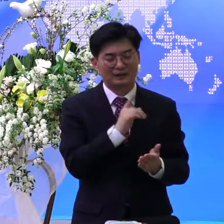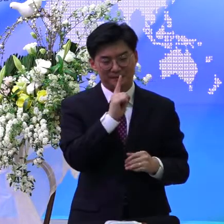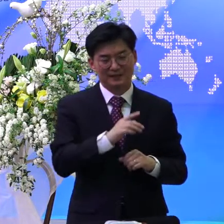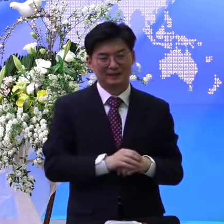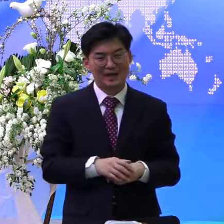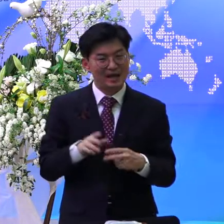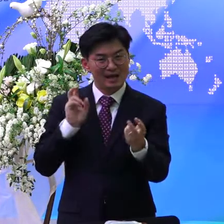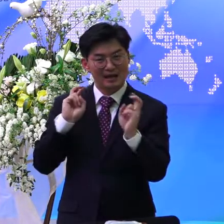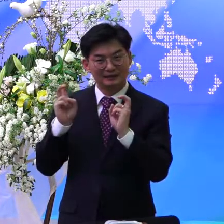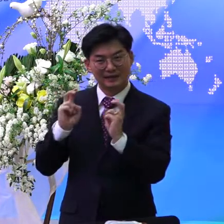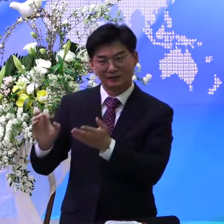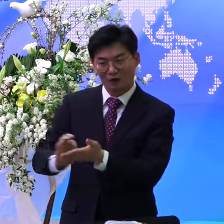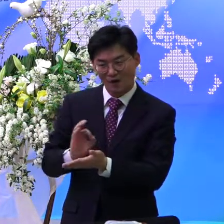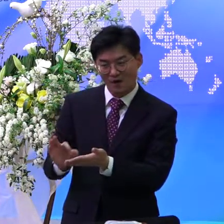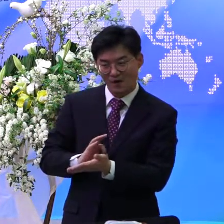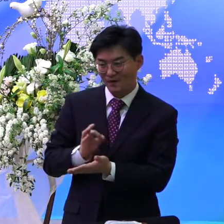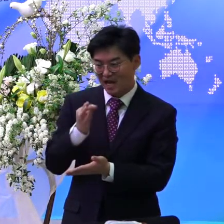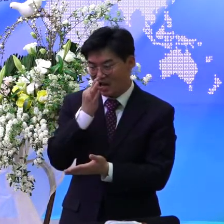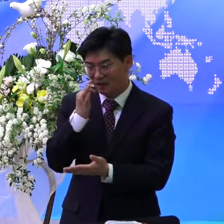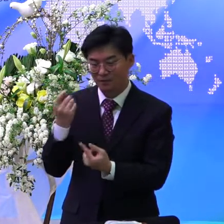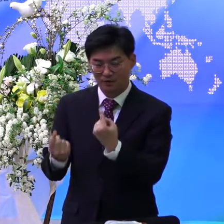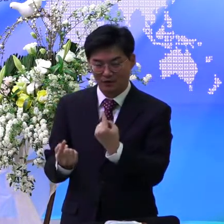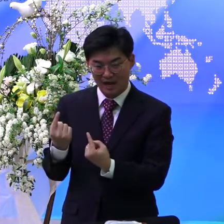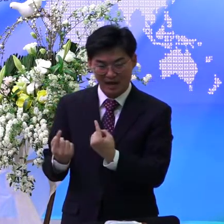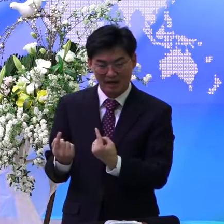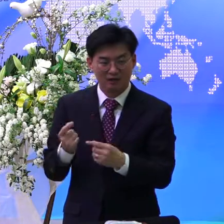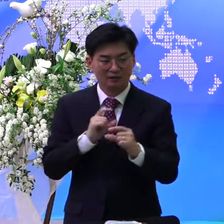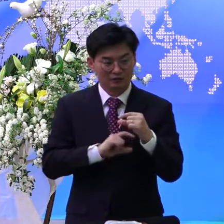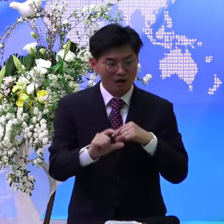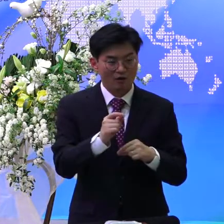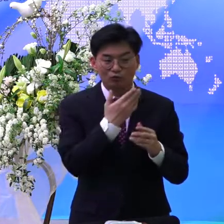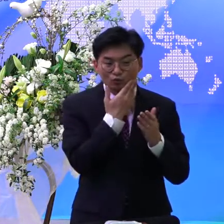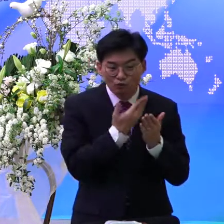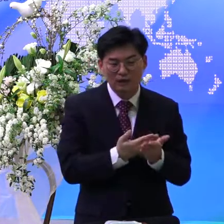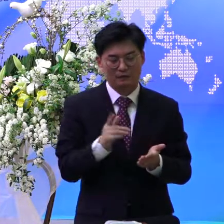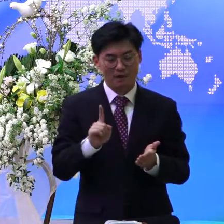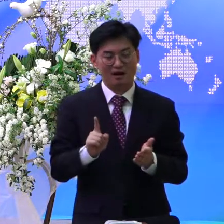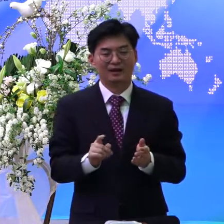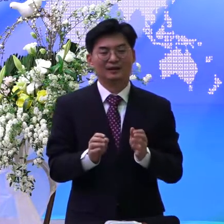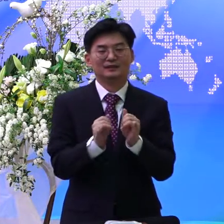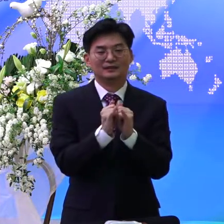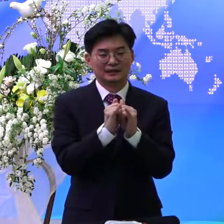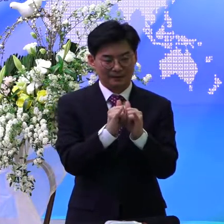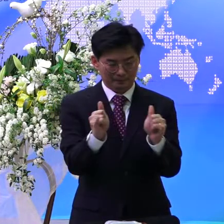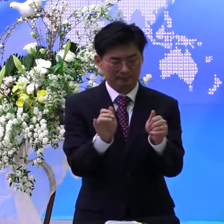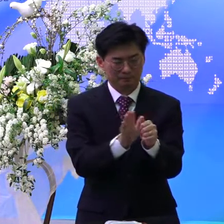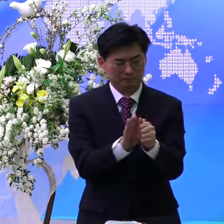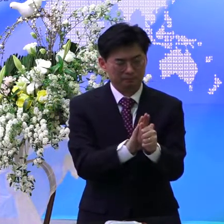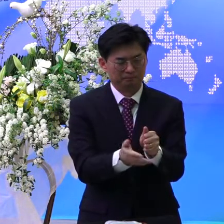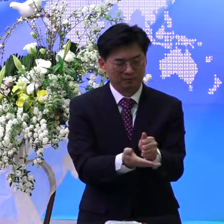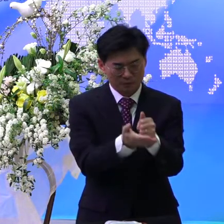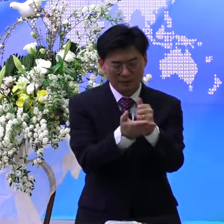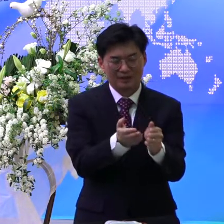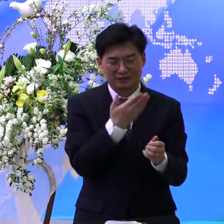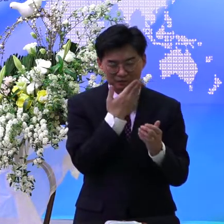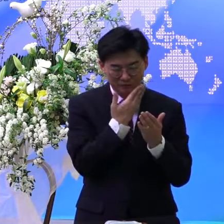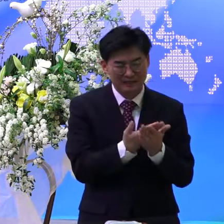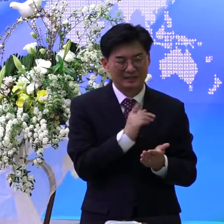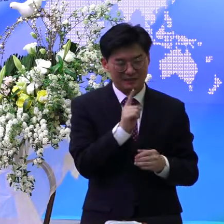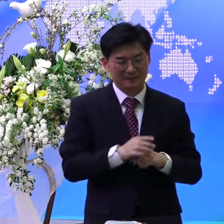돈을 버는 그런 것보다 더 중요한 것이 있다는 것을 세상에 알리고 싶었다 하는 것입니다. 그래서 하나님